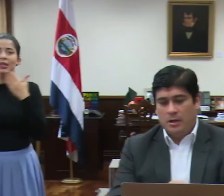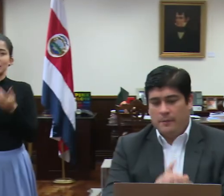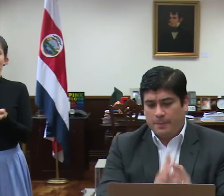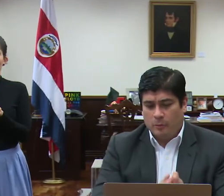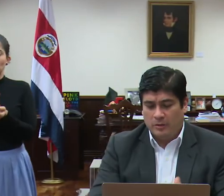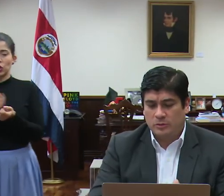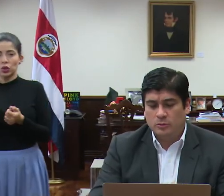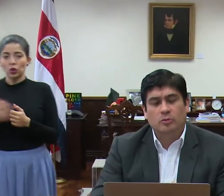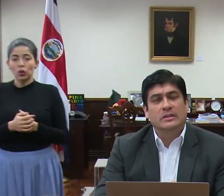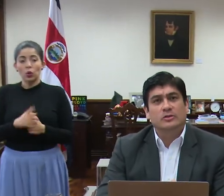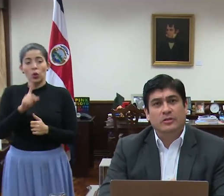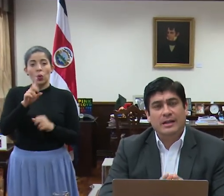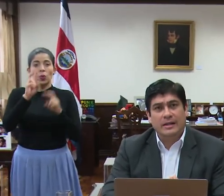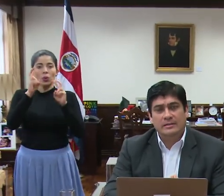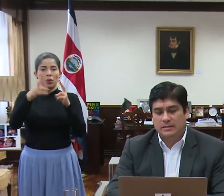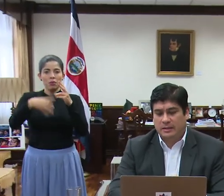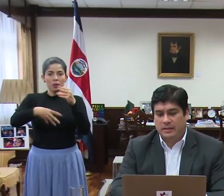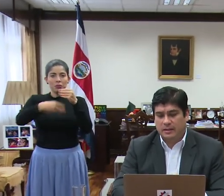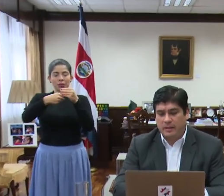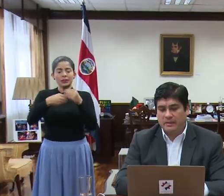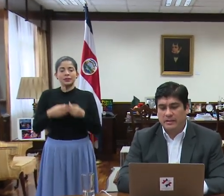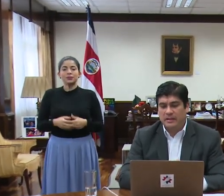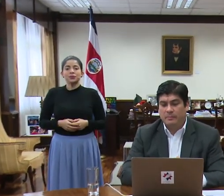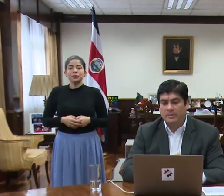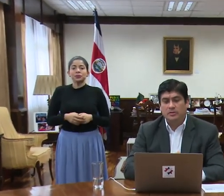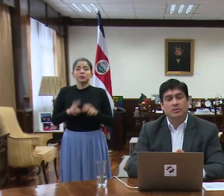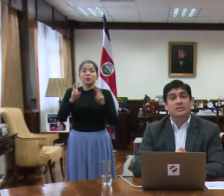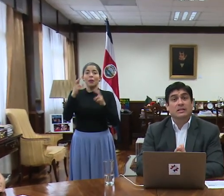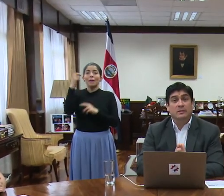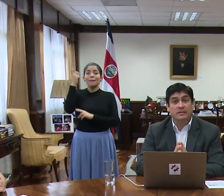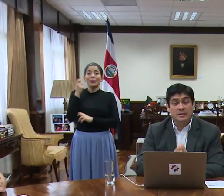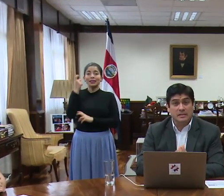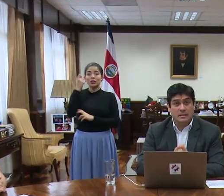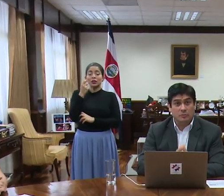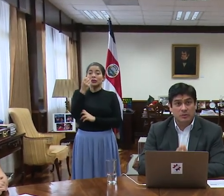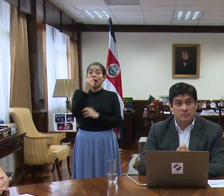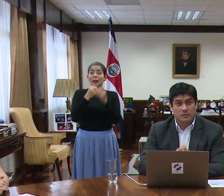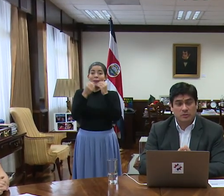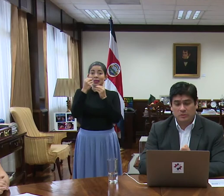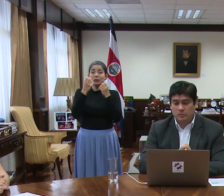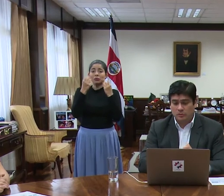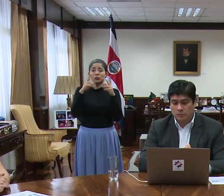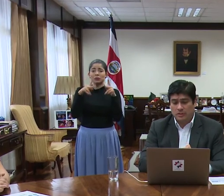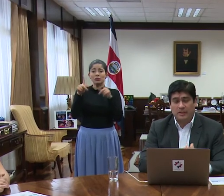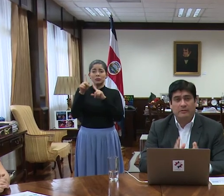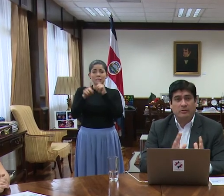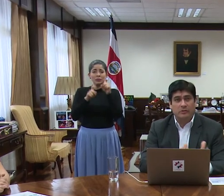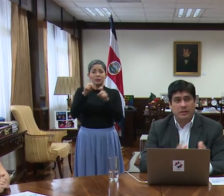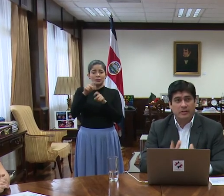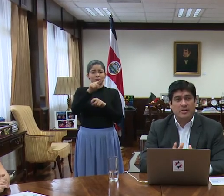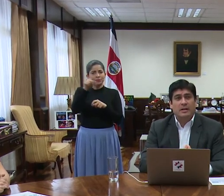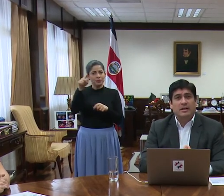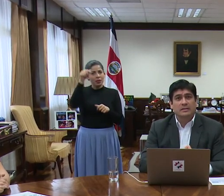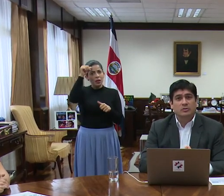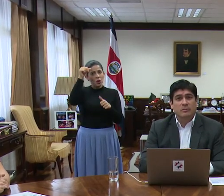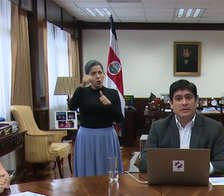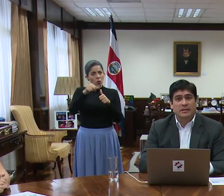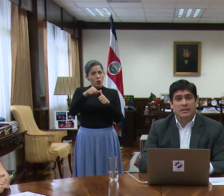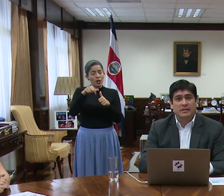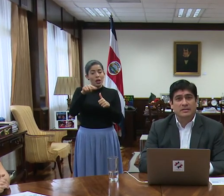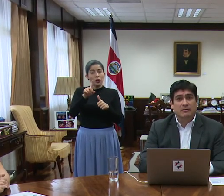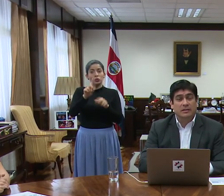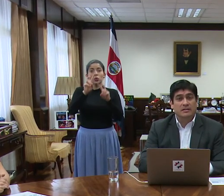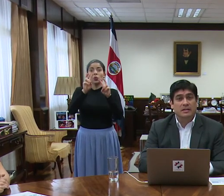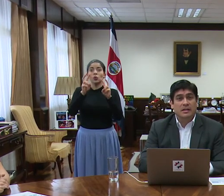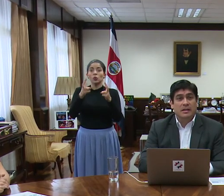doctor. Un asunto adicional es en materia de pensiones alimenticias, que muchas personas consultan. Hay que recordar que esta es una